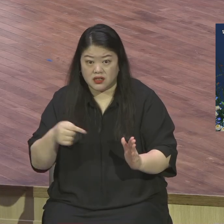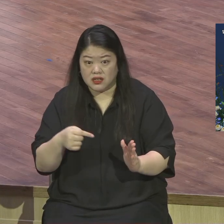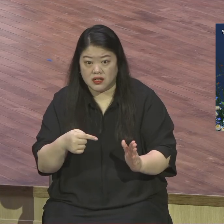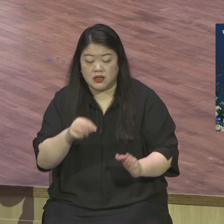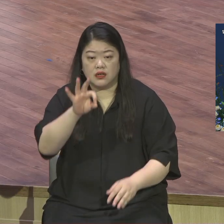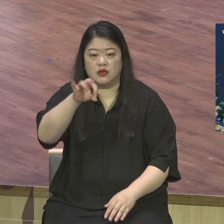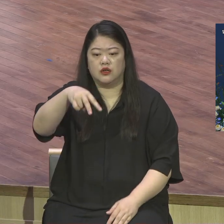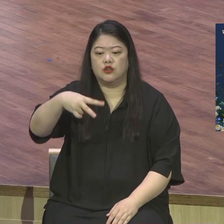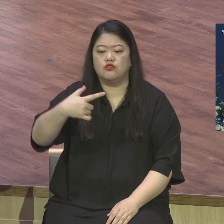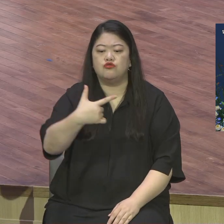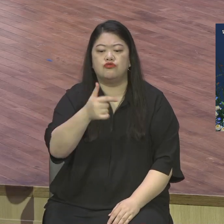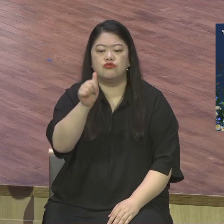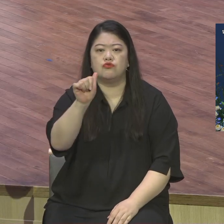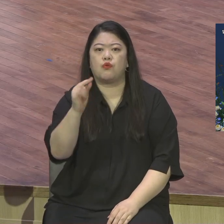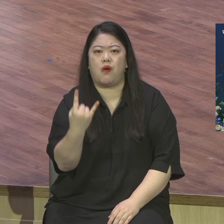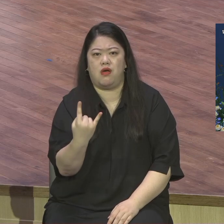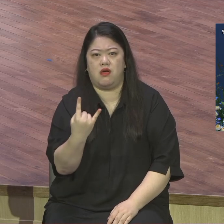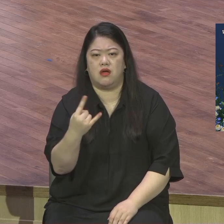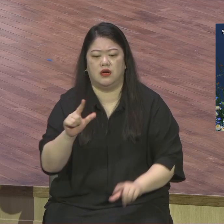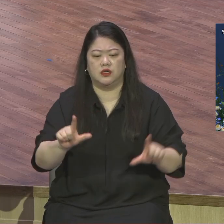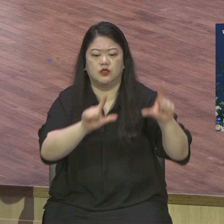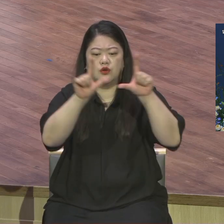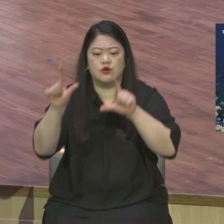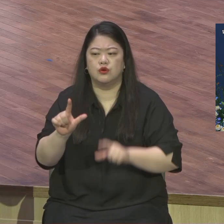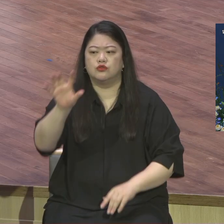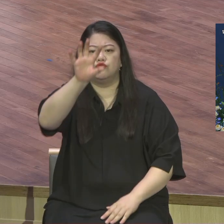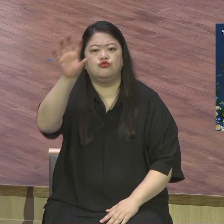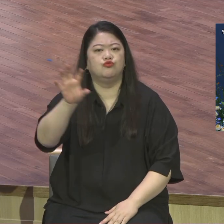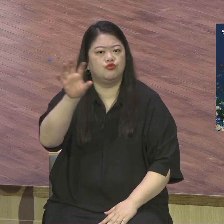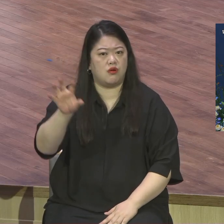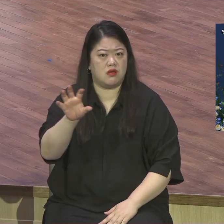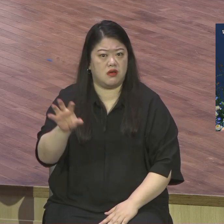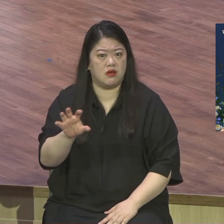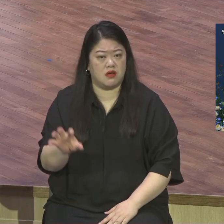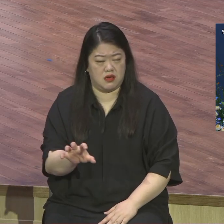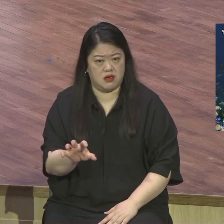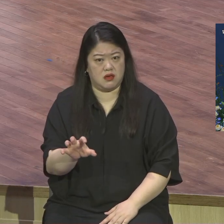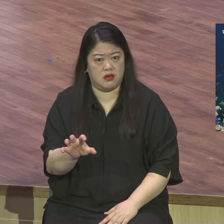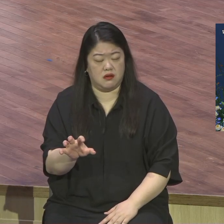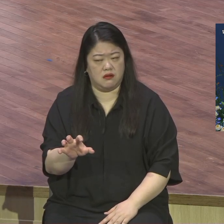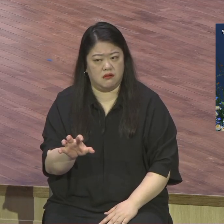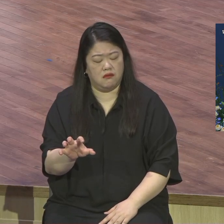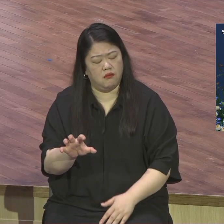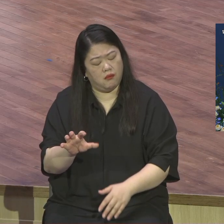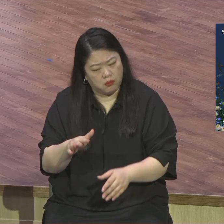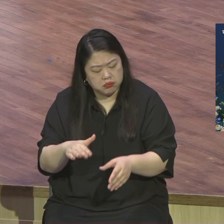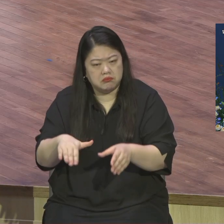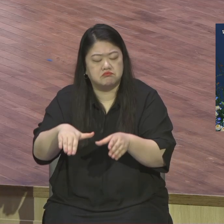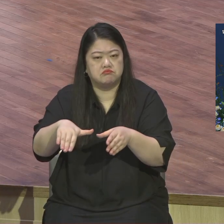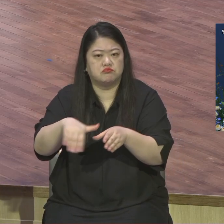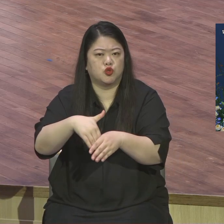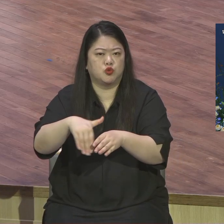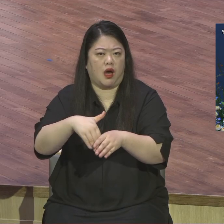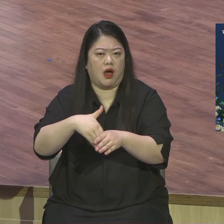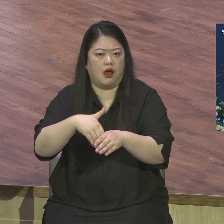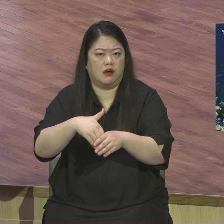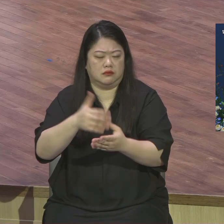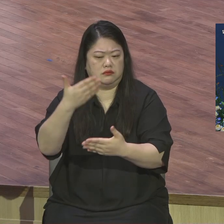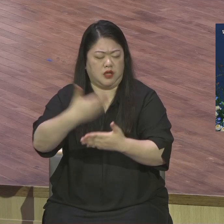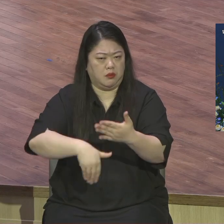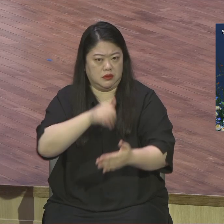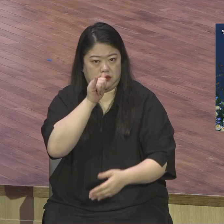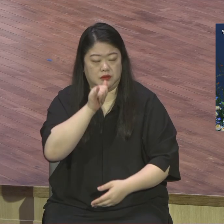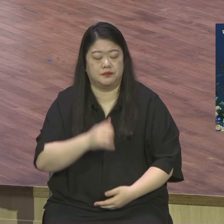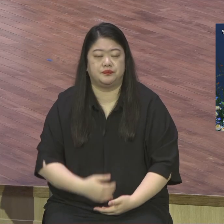윤회 사상이 우리 문화 속에 많이 배경이 자연스럽게 나오고 있어요.